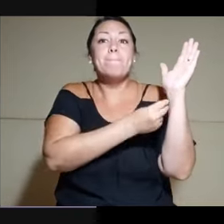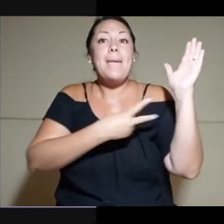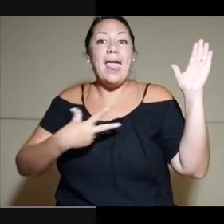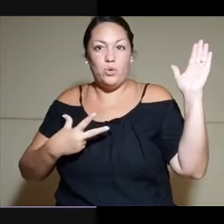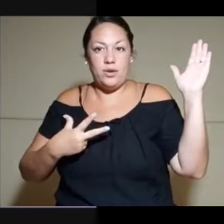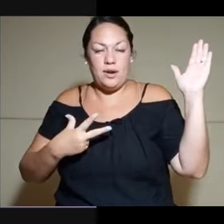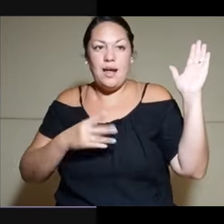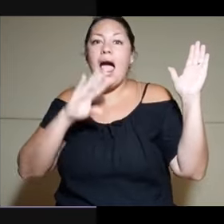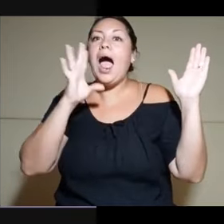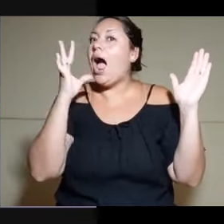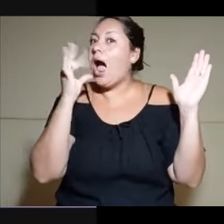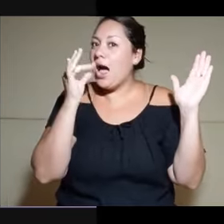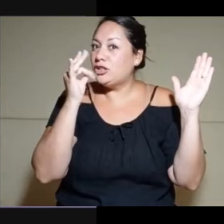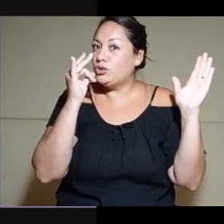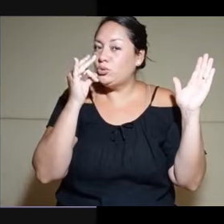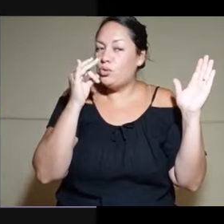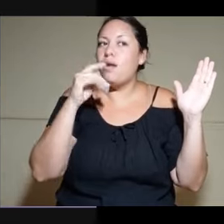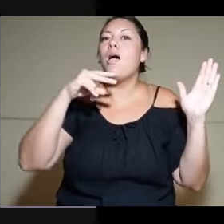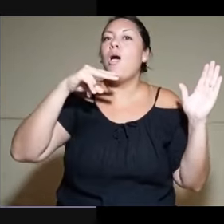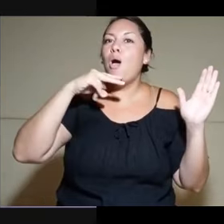Si ustedes ven acá en amarillo es la médula.